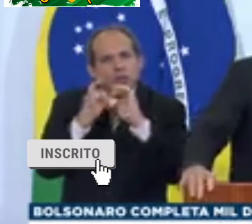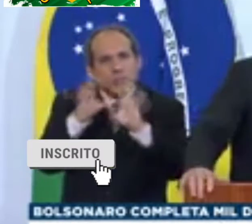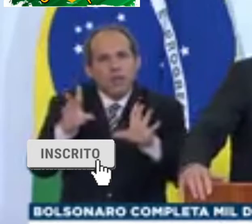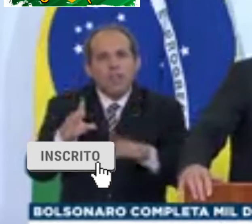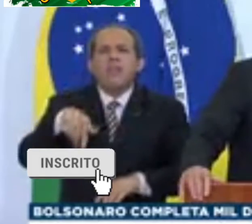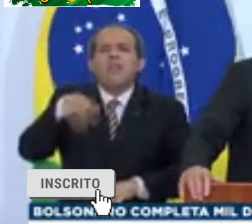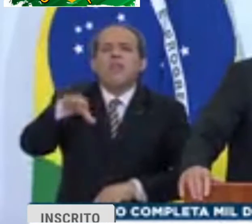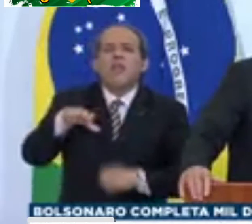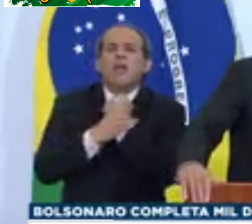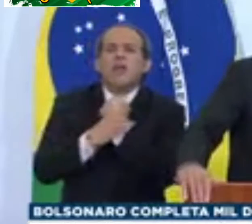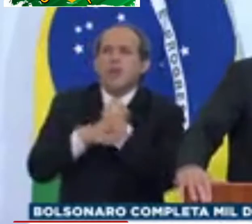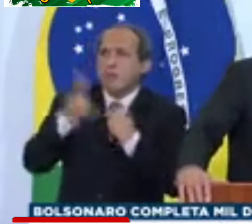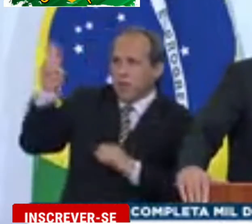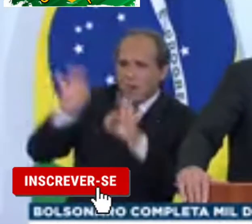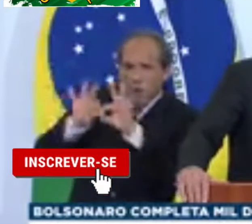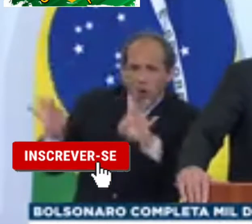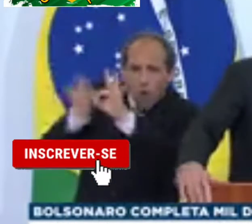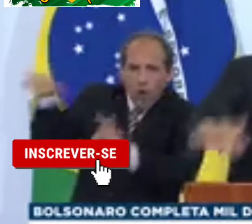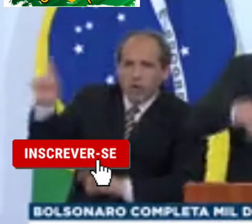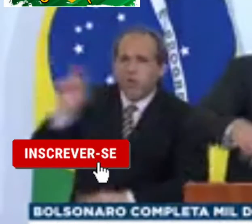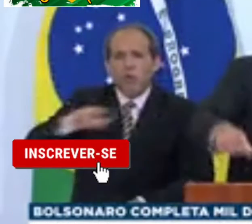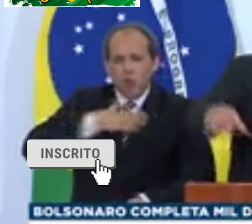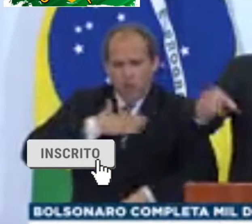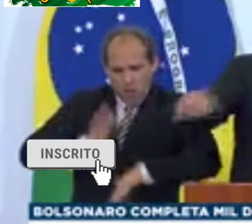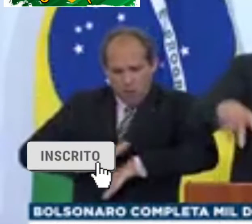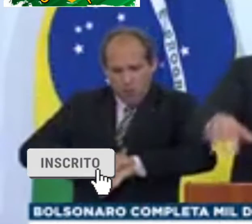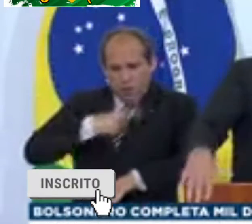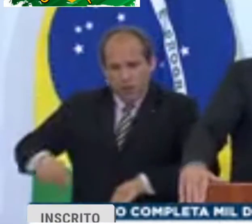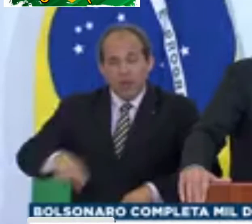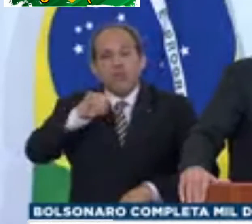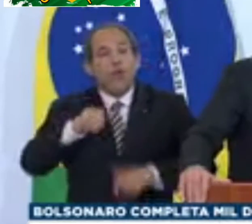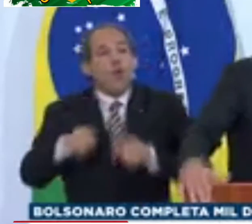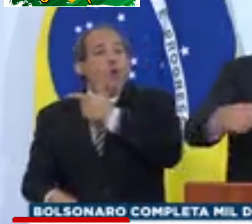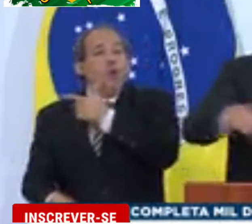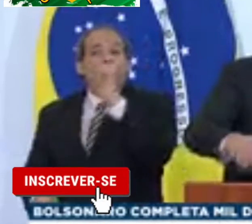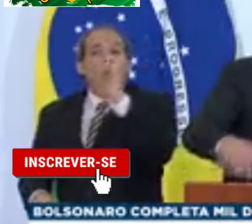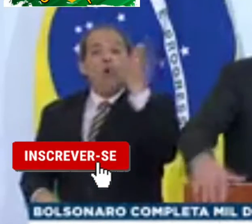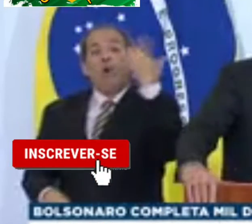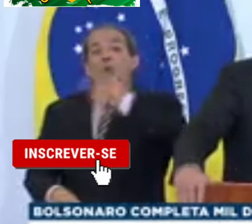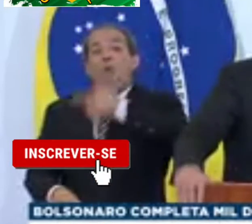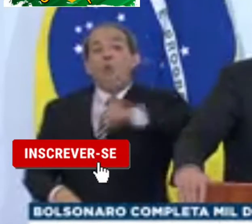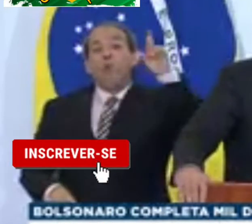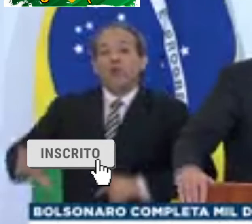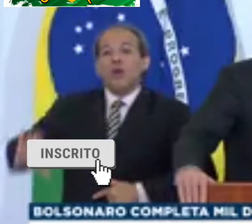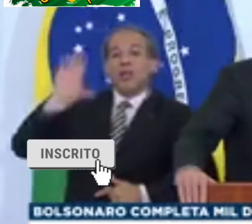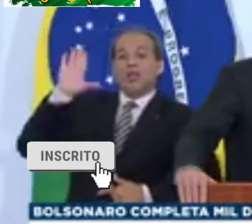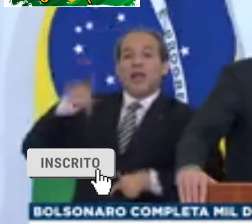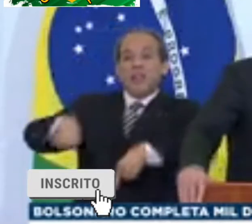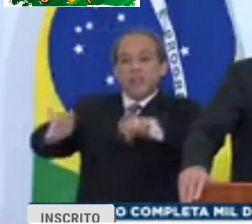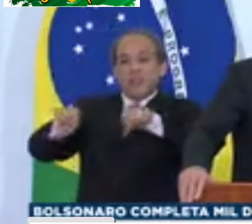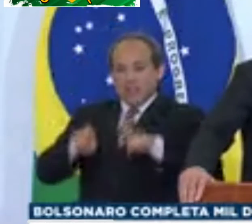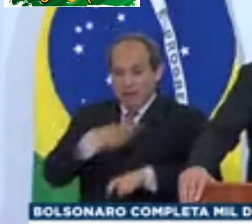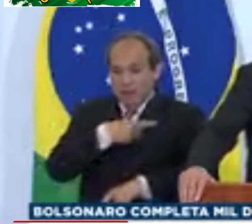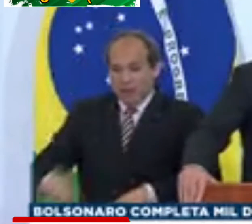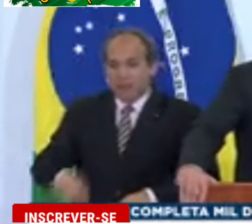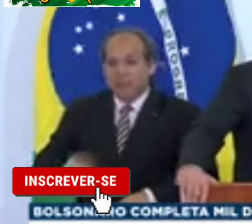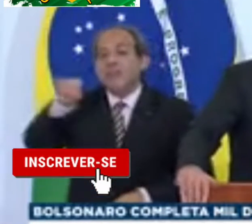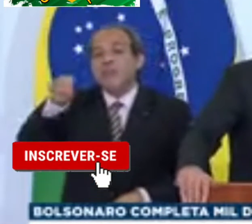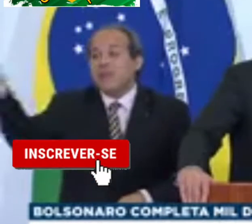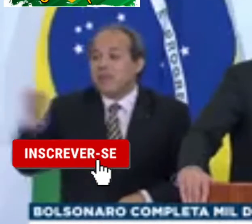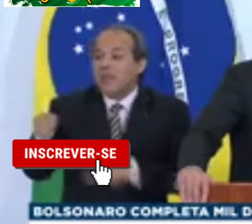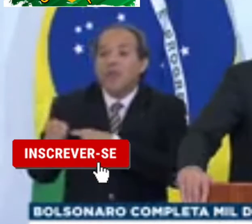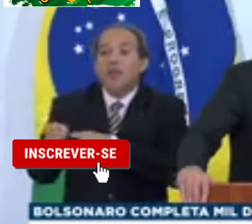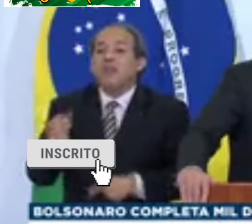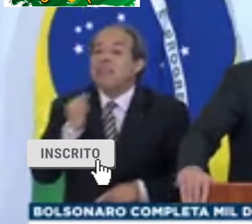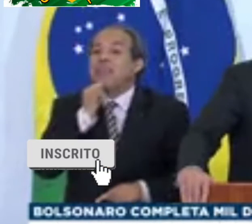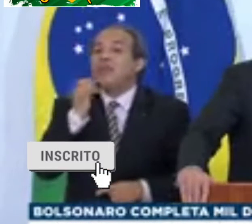eu. Apenas, imagine se outro cara que ficou em segundo tivesse aqui, já teria,